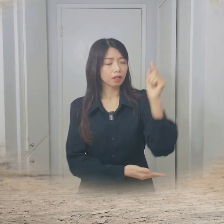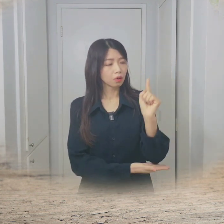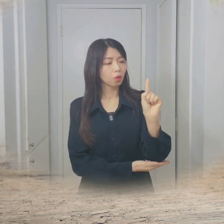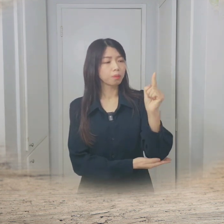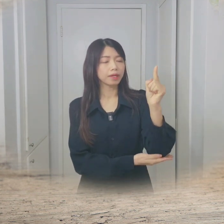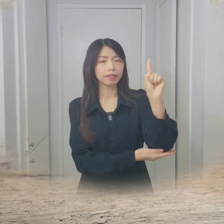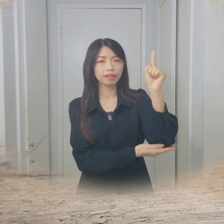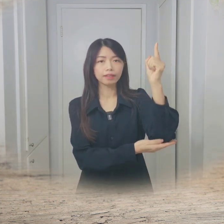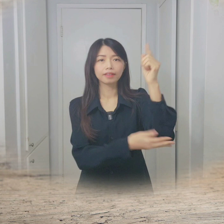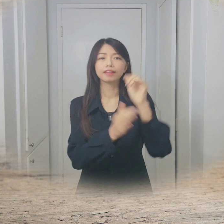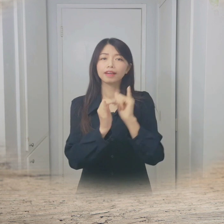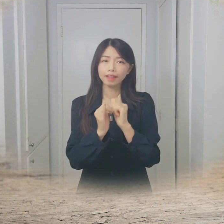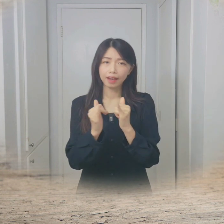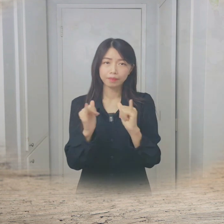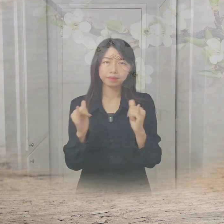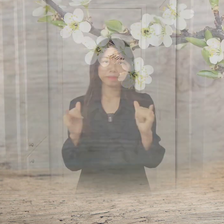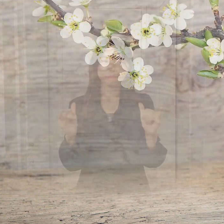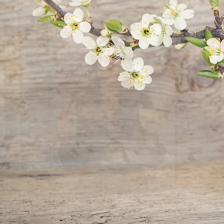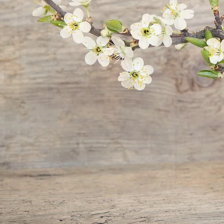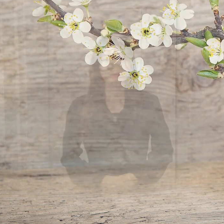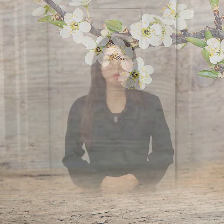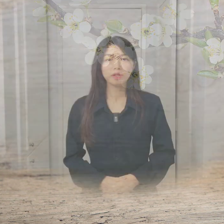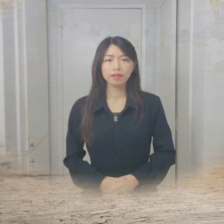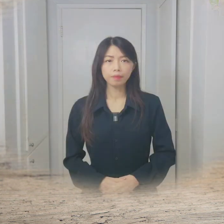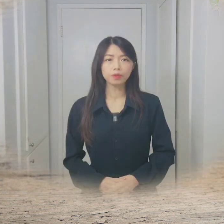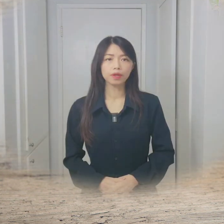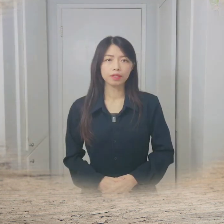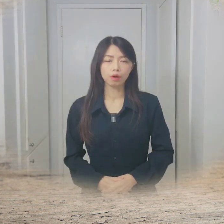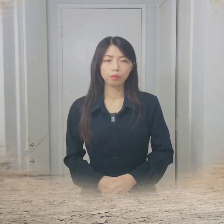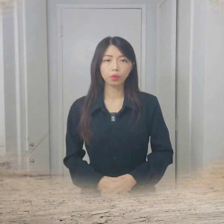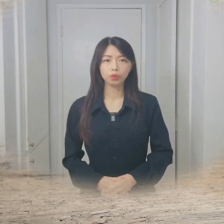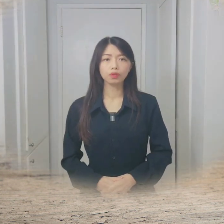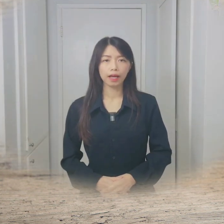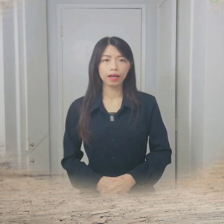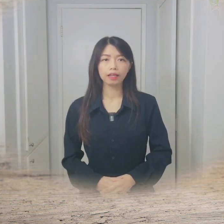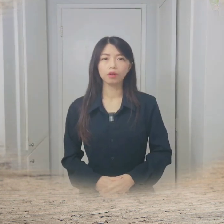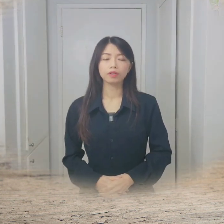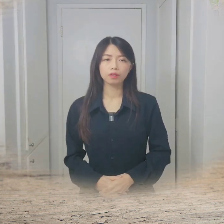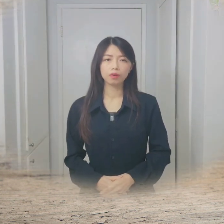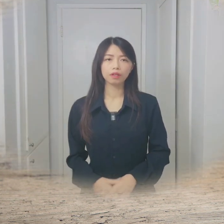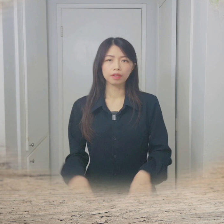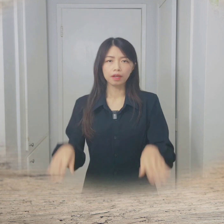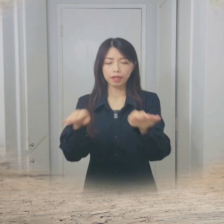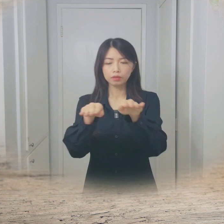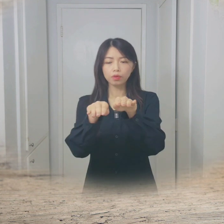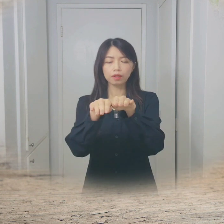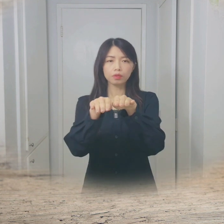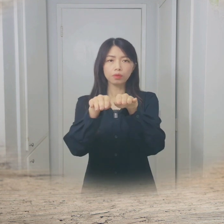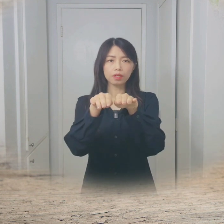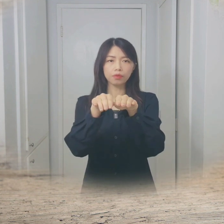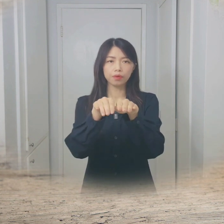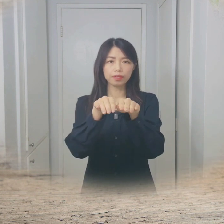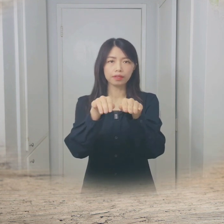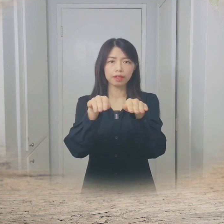높이는 사람 모든 삶 속에서 모두 다 이런 뜻의 수어는 양손을